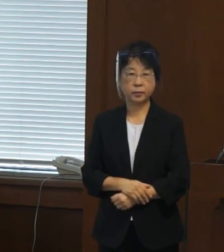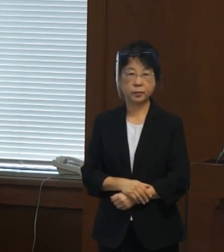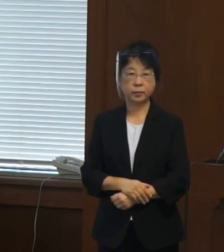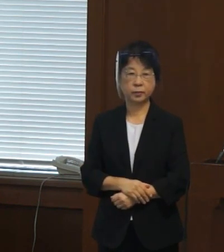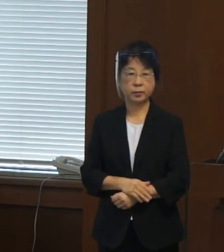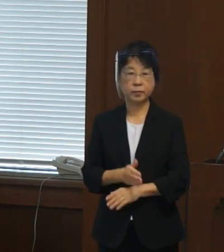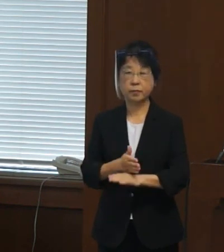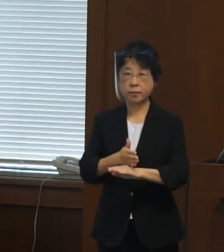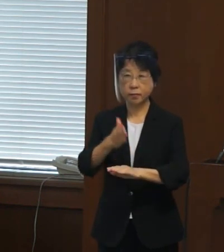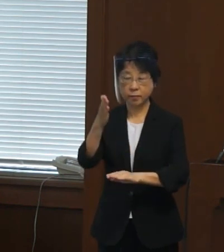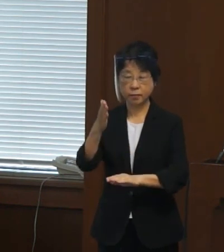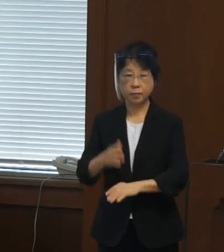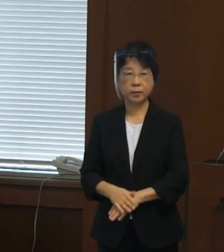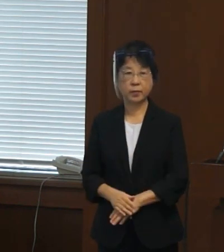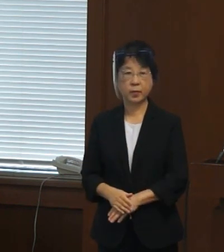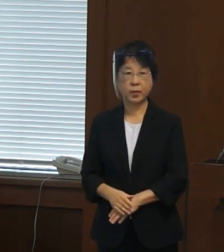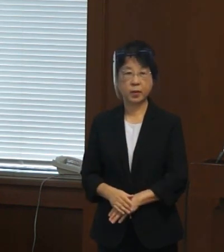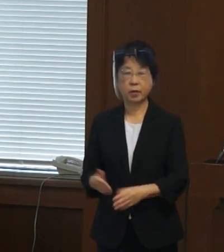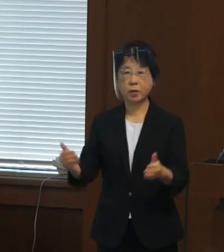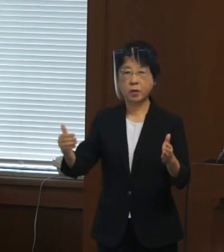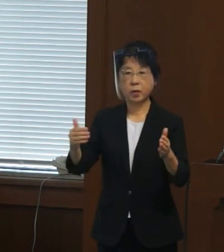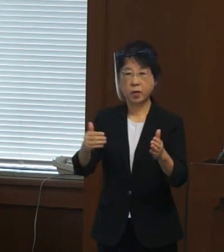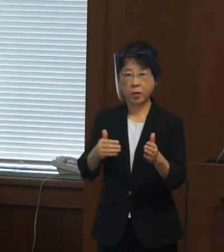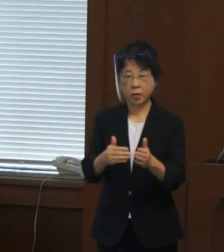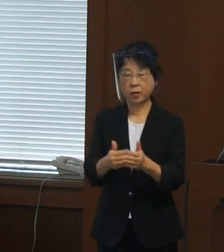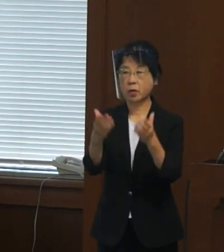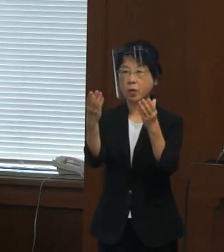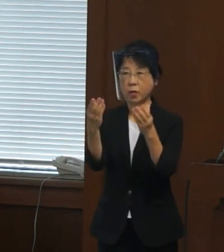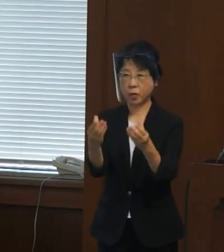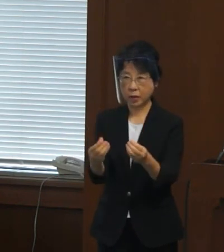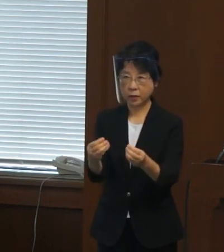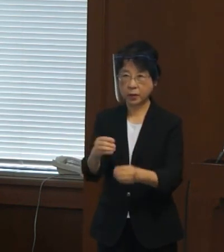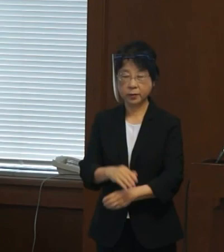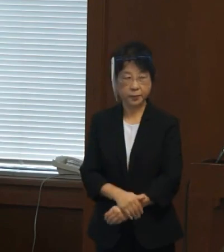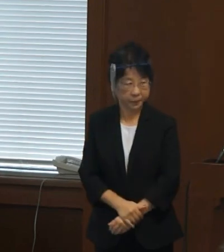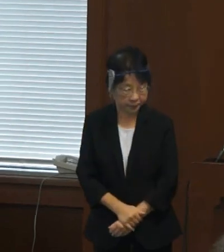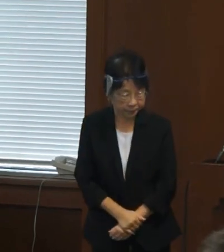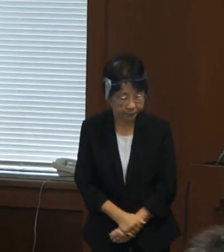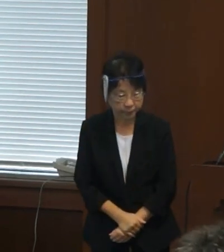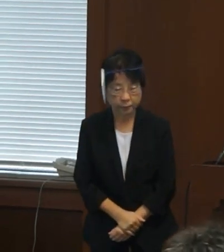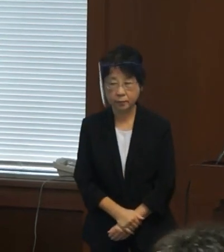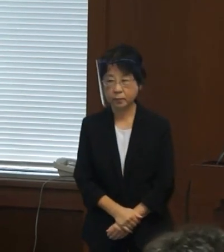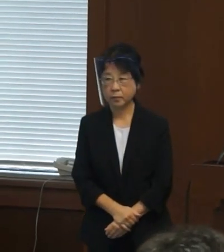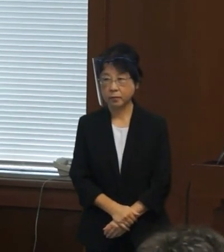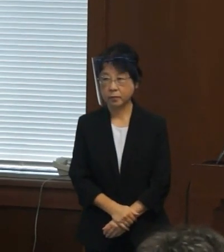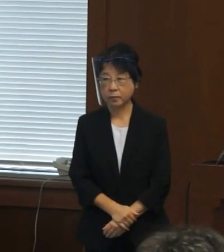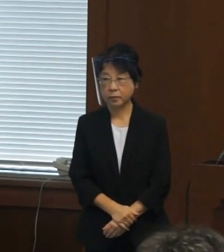それでは以上をもちまして、知事記者会見の方を終了いたします。お疲れ様です。